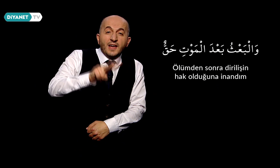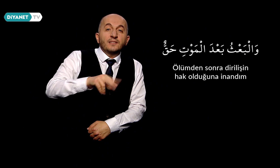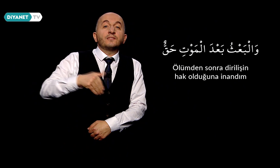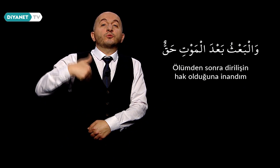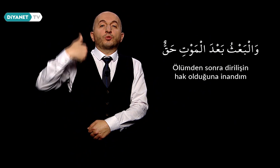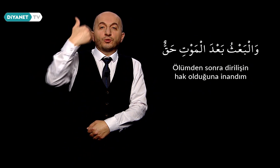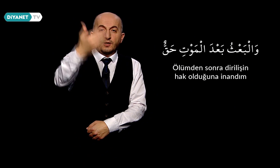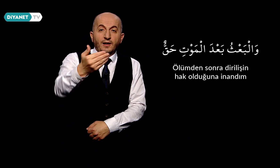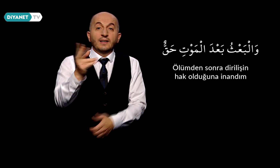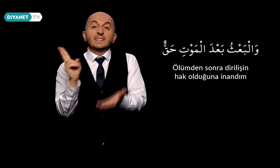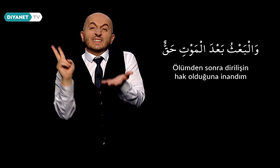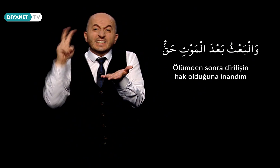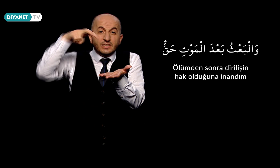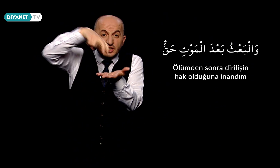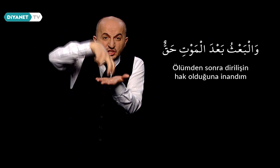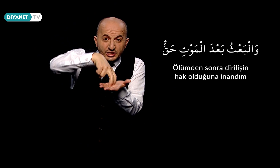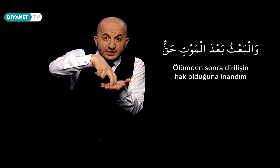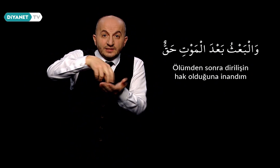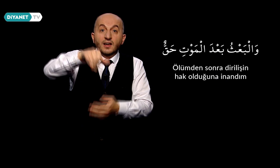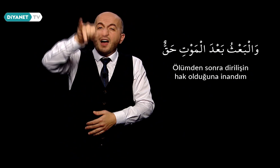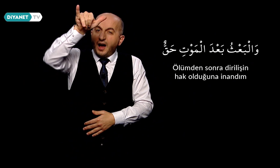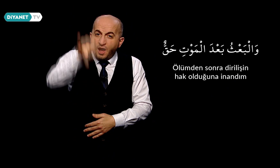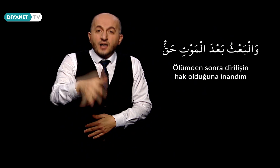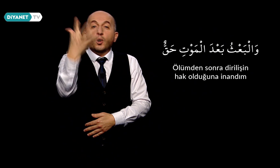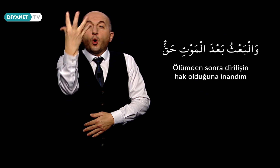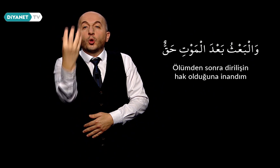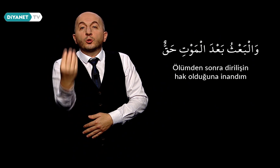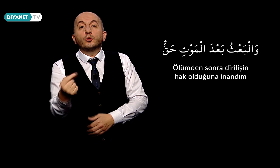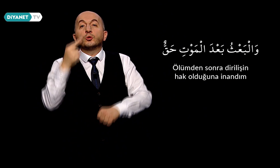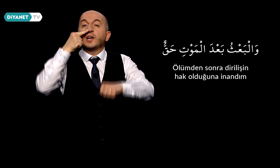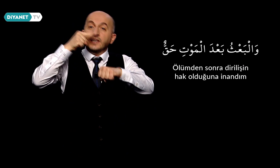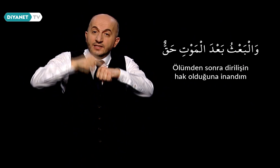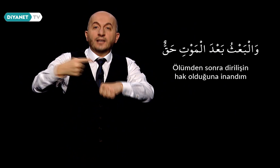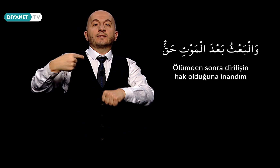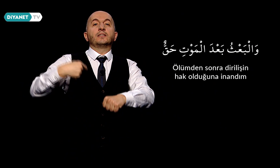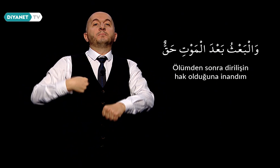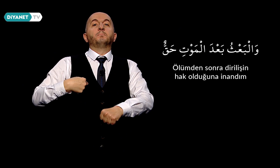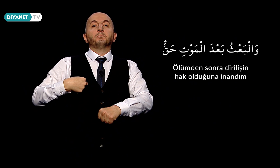Ölümden sonra dirilişin hak olduğuna inandım.